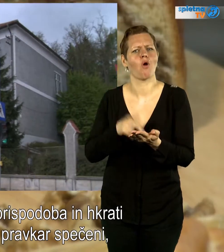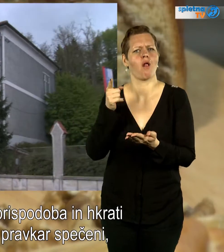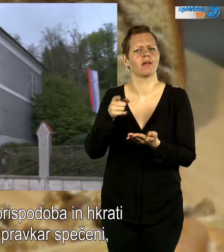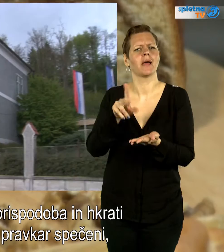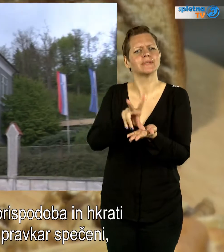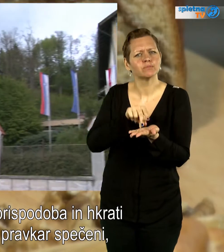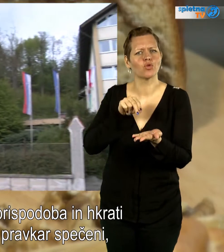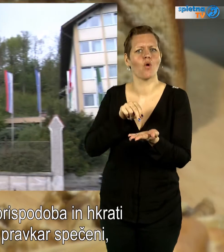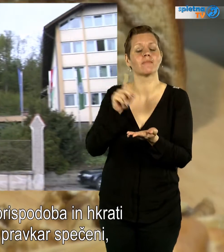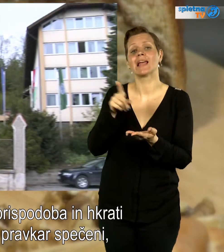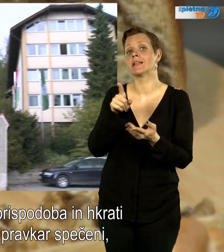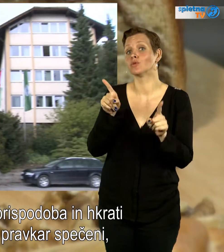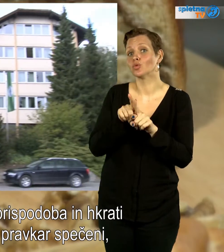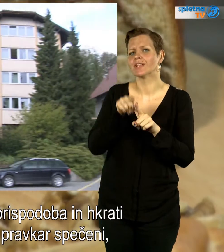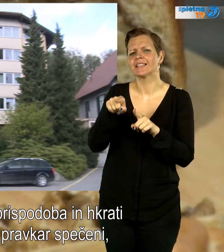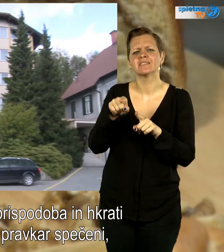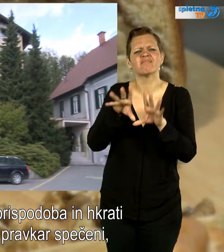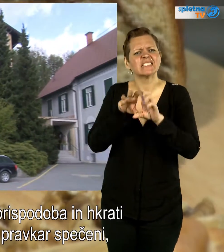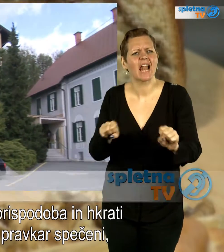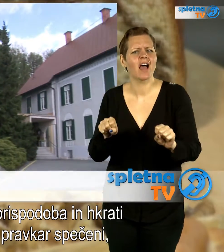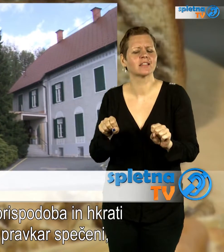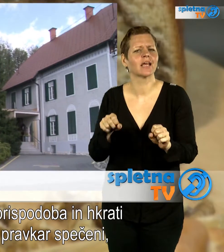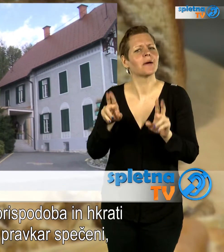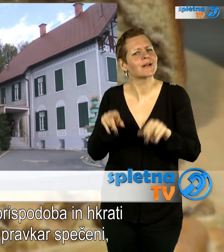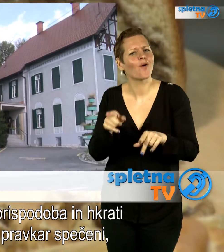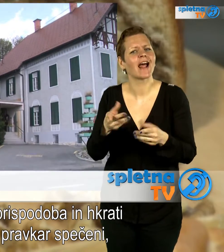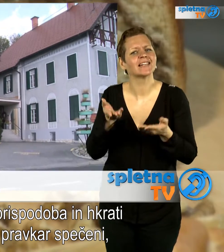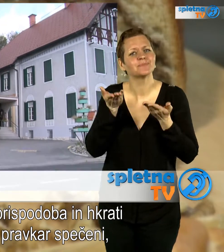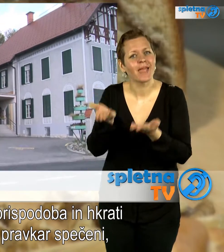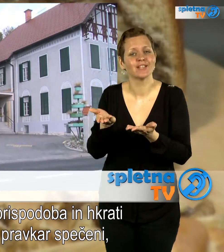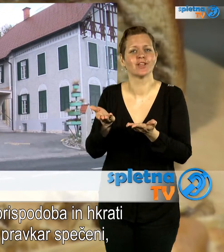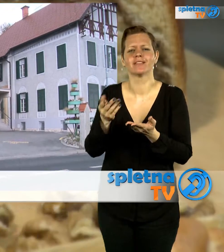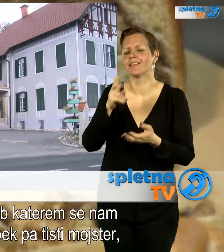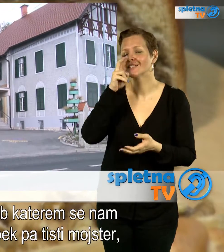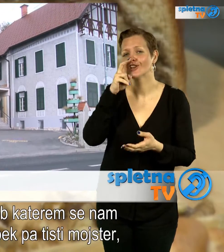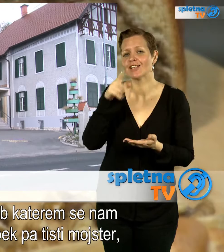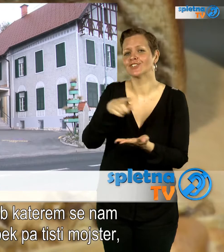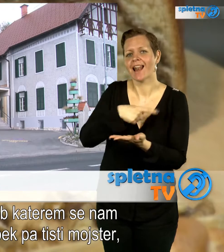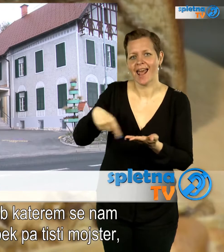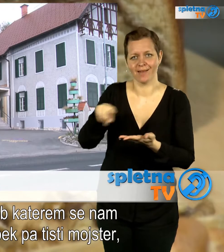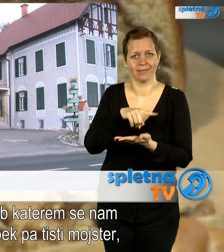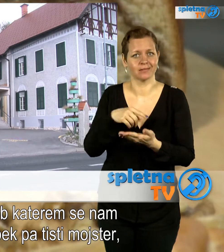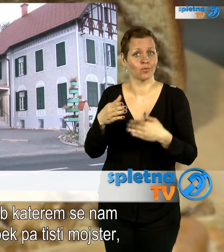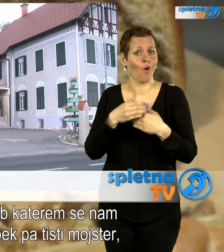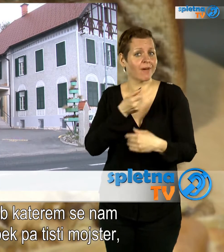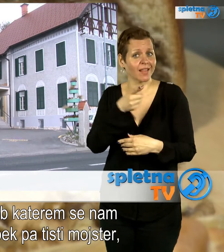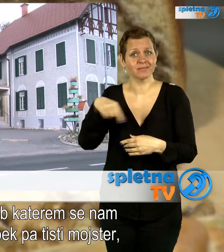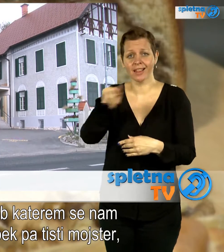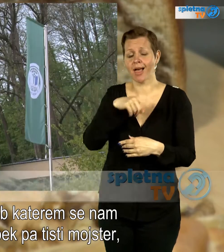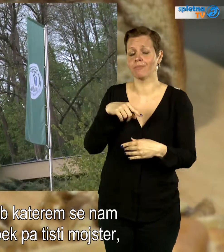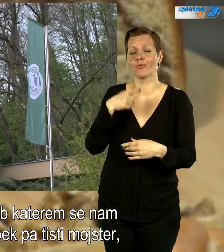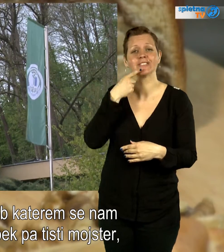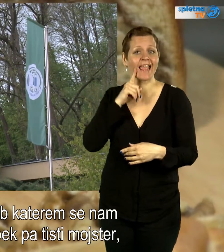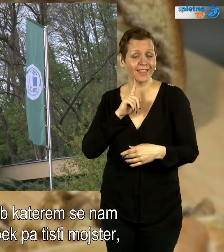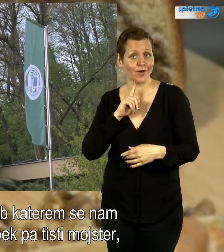Kruh je simbol, prispodoba in hkrati tisti konkretni, pravkar spečeni dišeči hlebec, ob katerem se nam pocedijo sline, pek